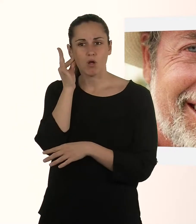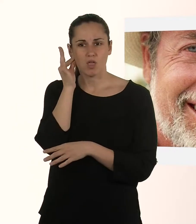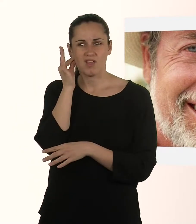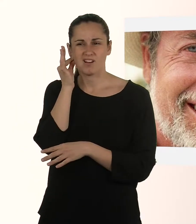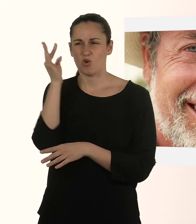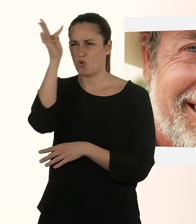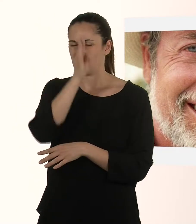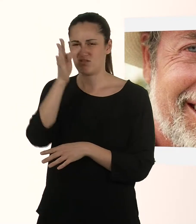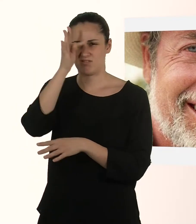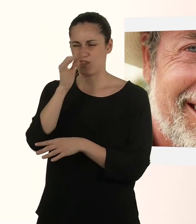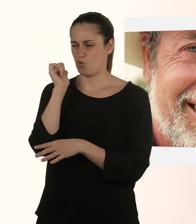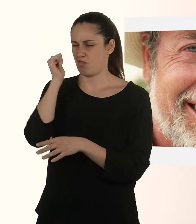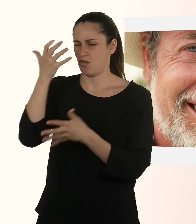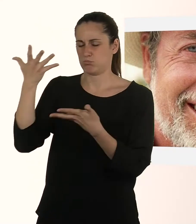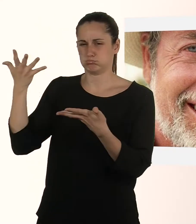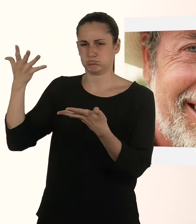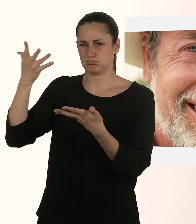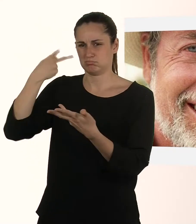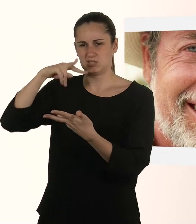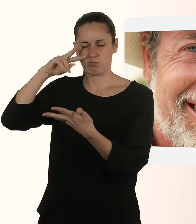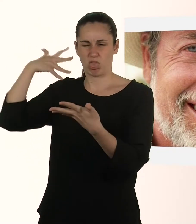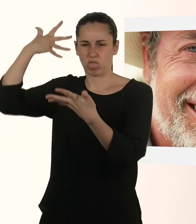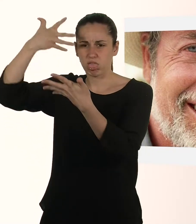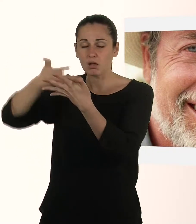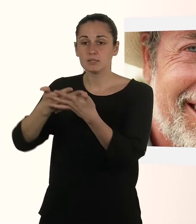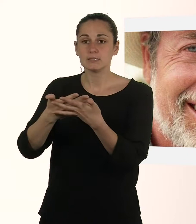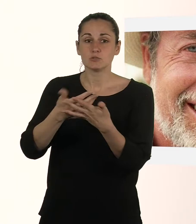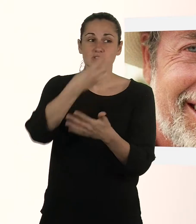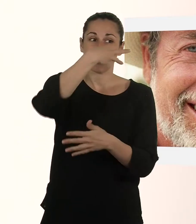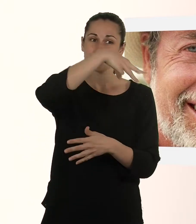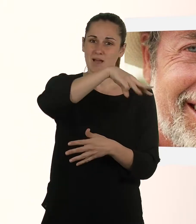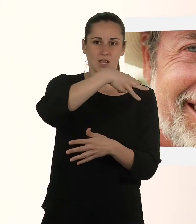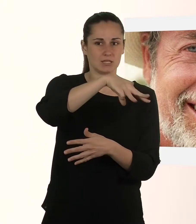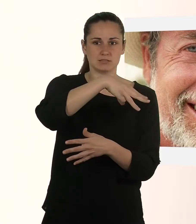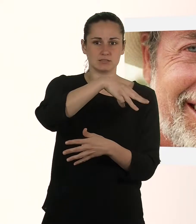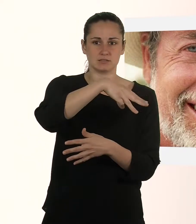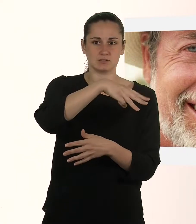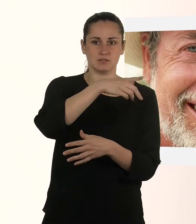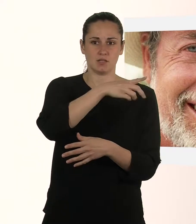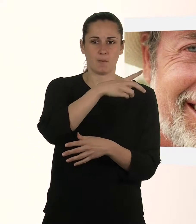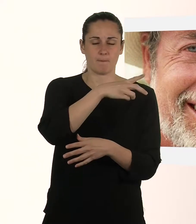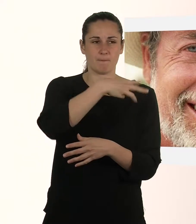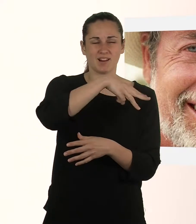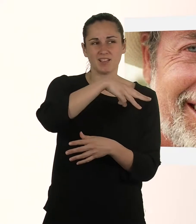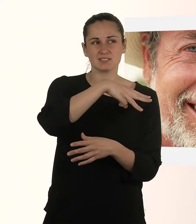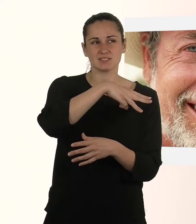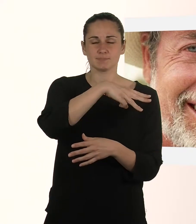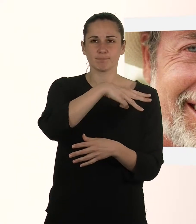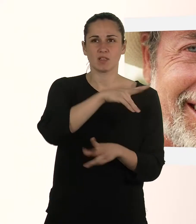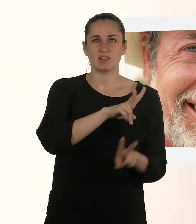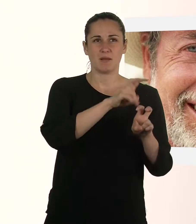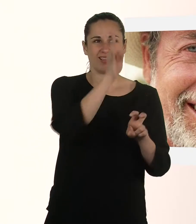muy potente, muy potente, muy potente. Y Márquez no va a llegar a desarrollar esa carga tan potente, ni